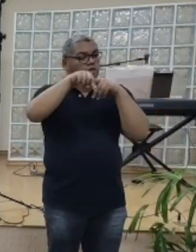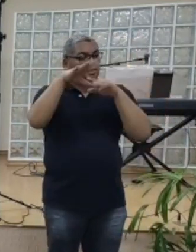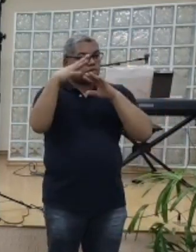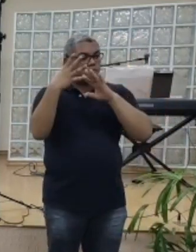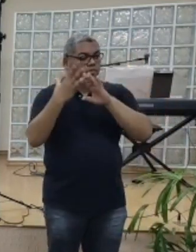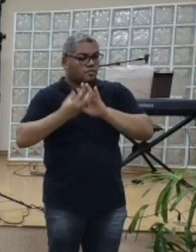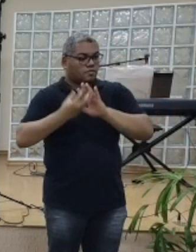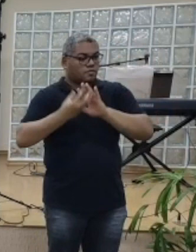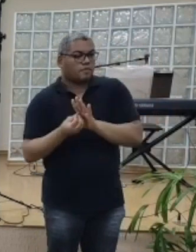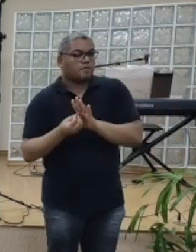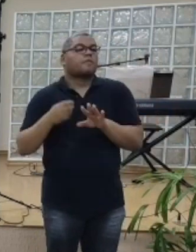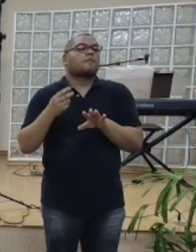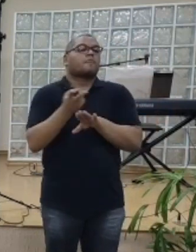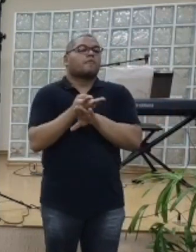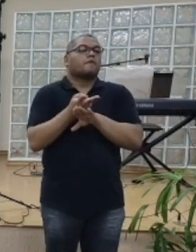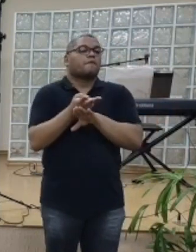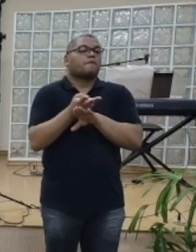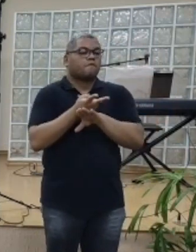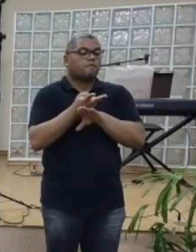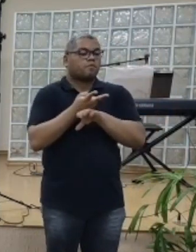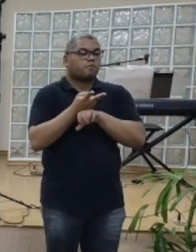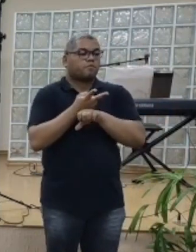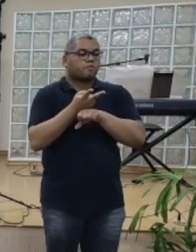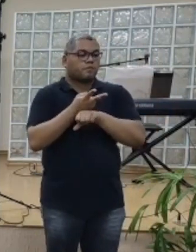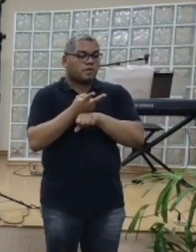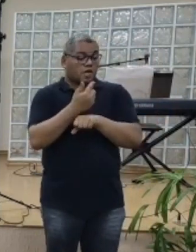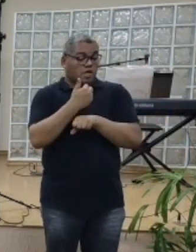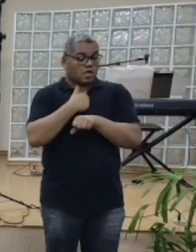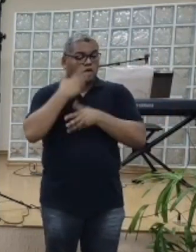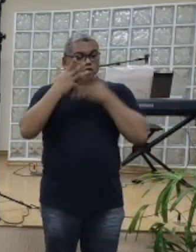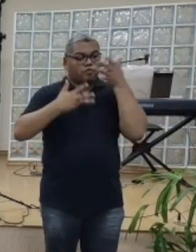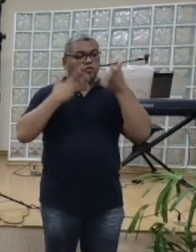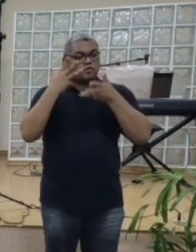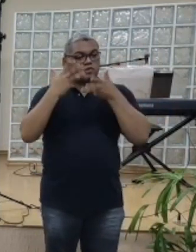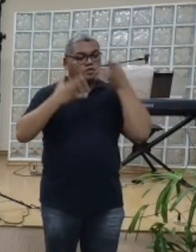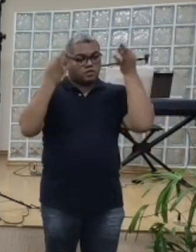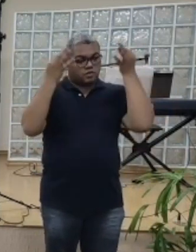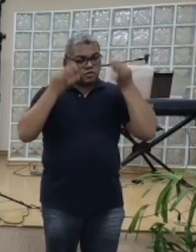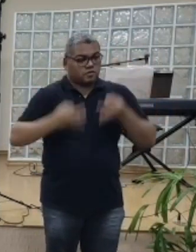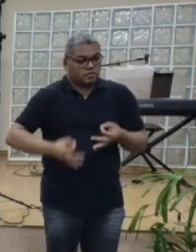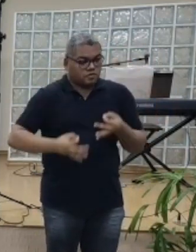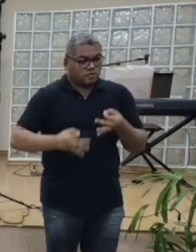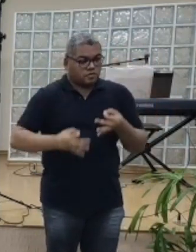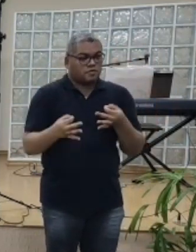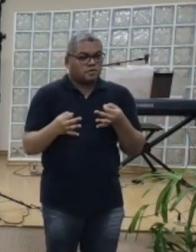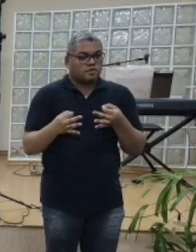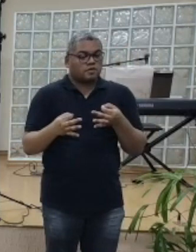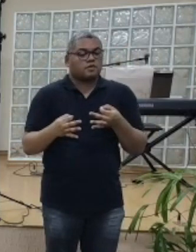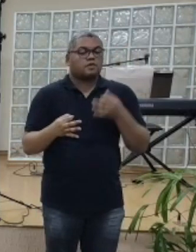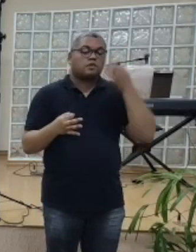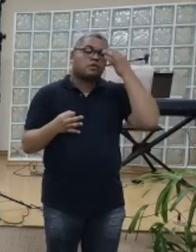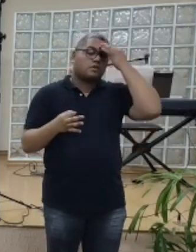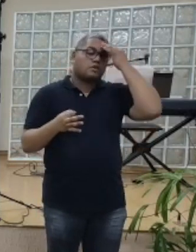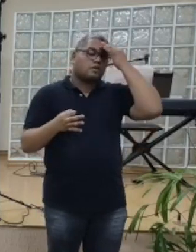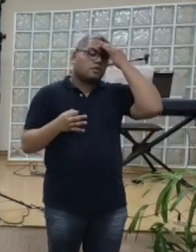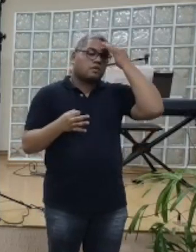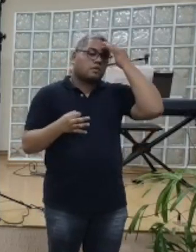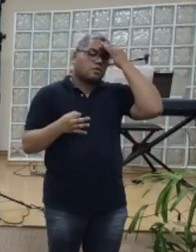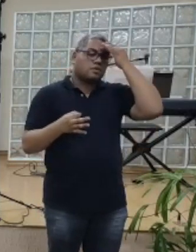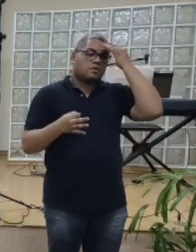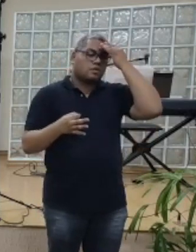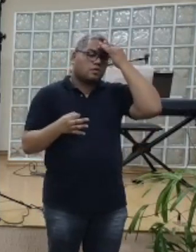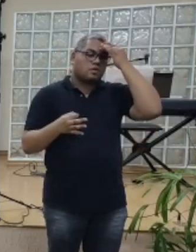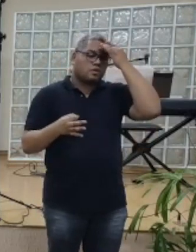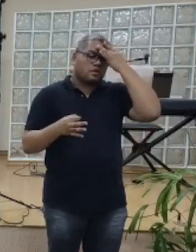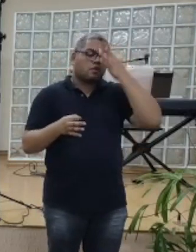Procuramos, e aí eu vou dizer com propriedade, todos nós que tomamos esse púlpito, que damos aula de